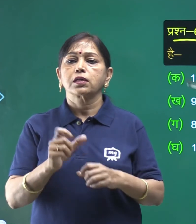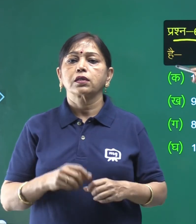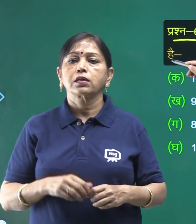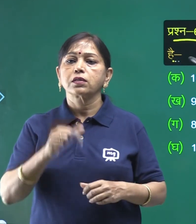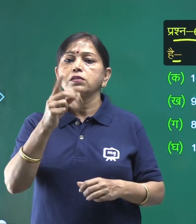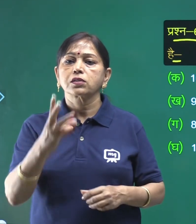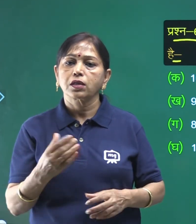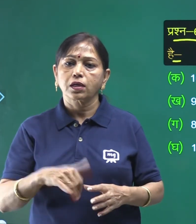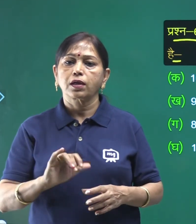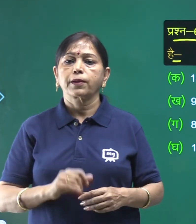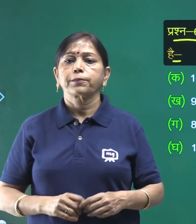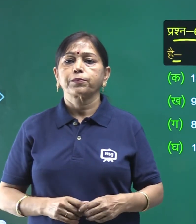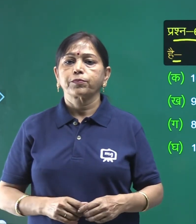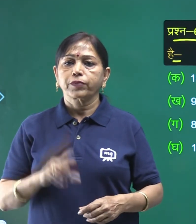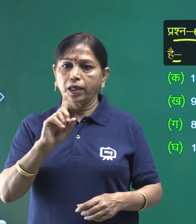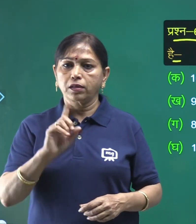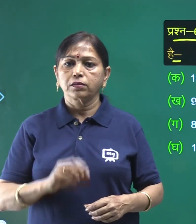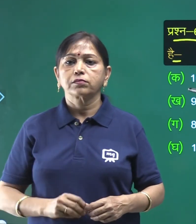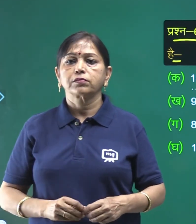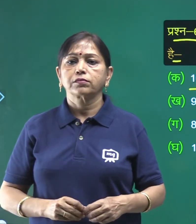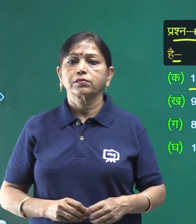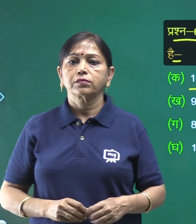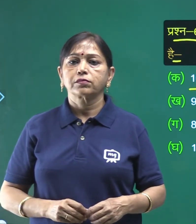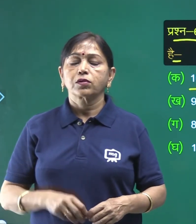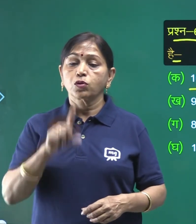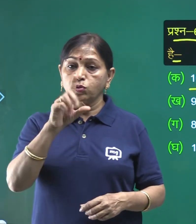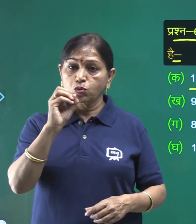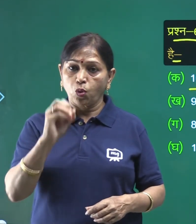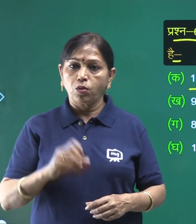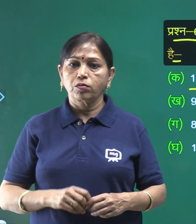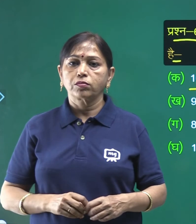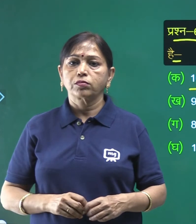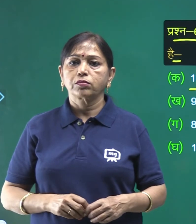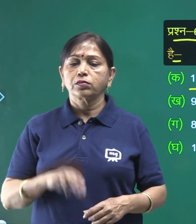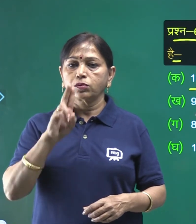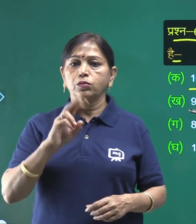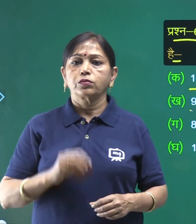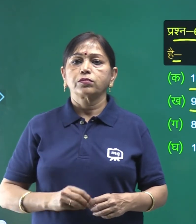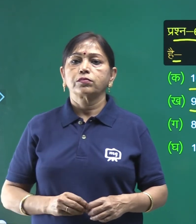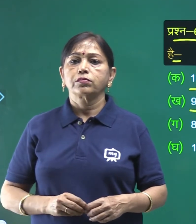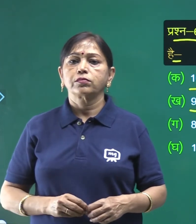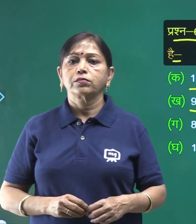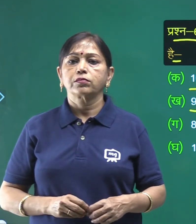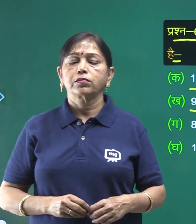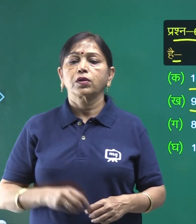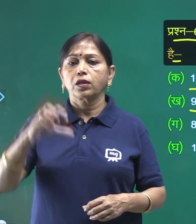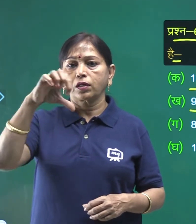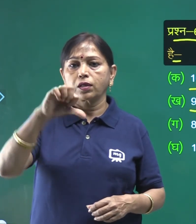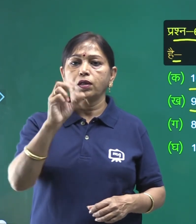संख्या है। 1 100, 2